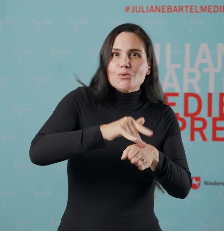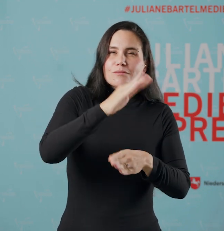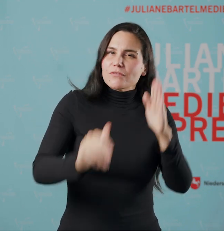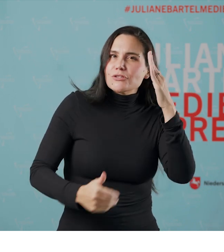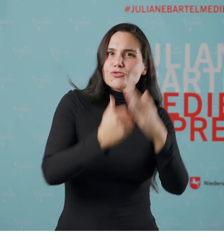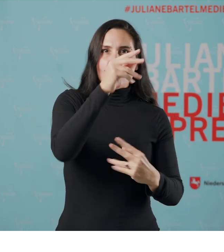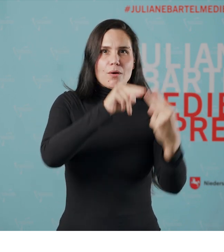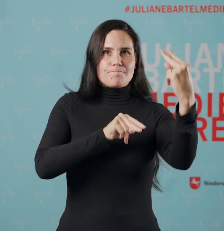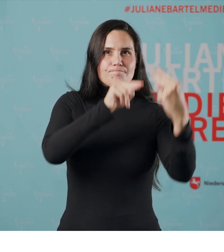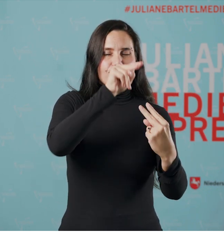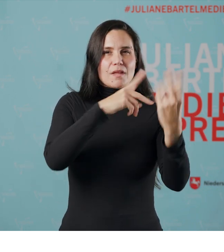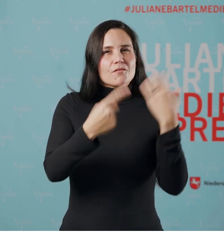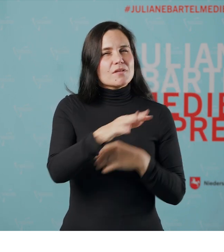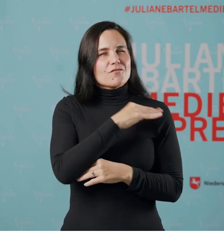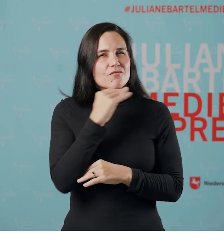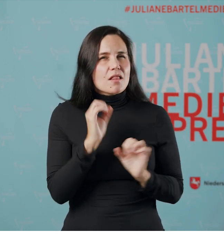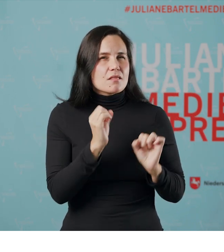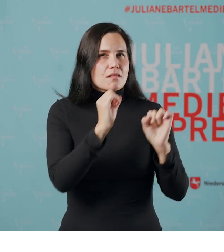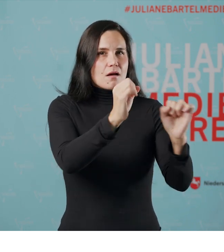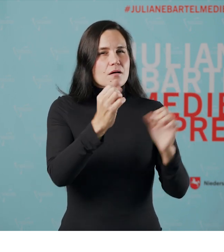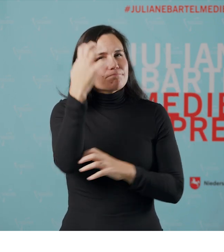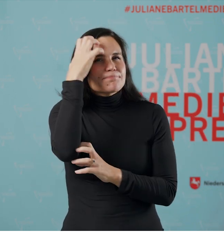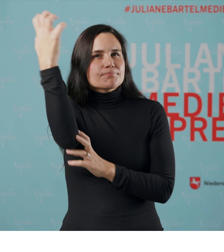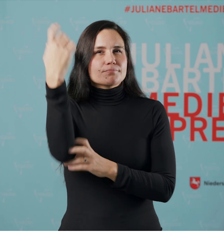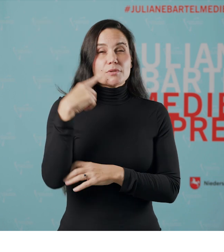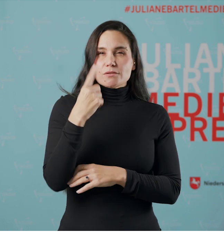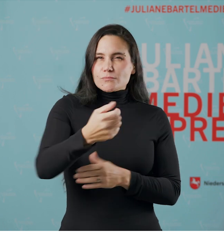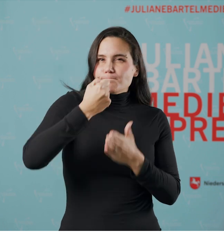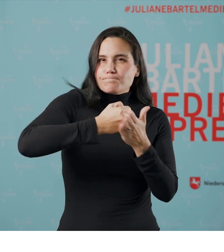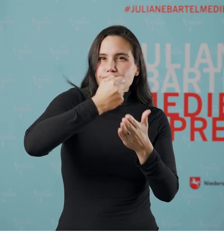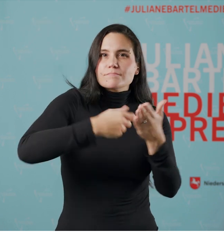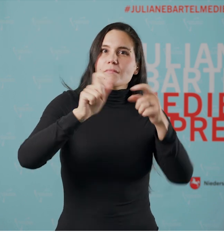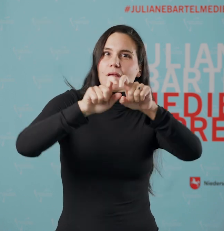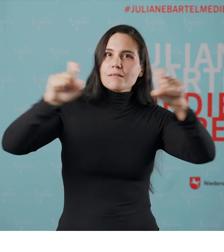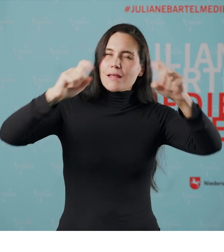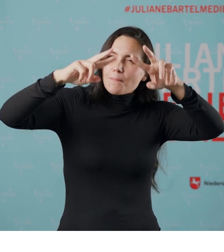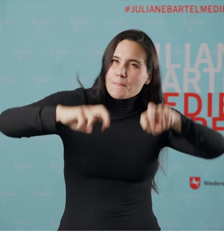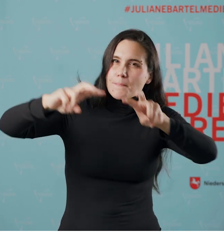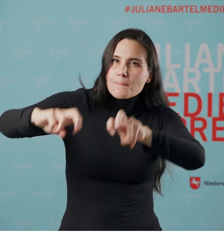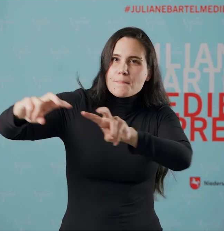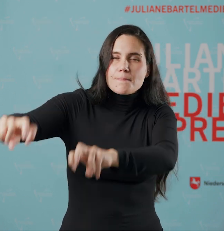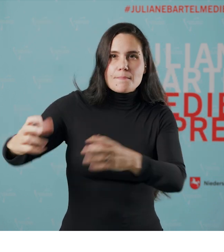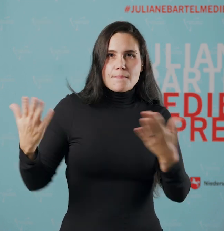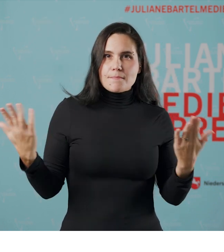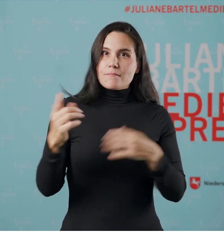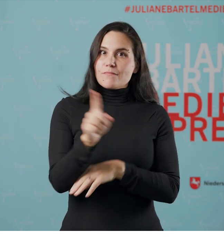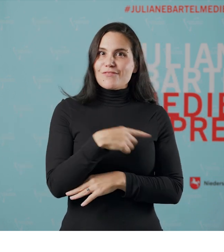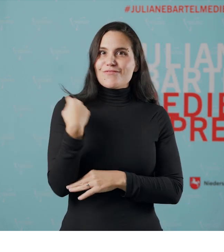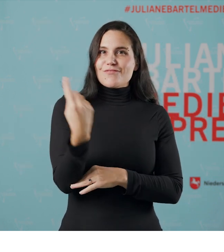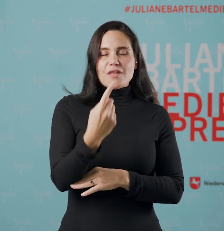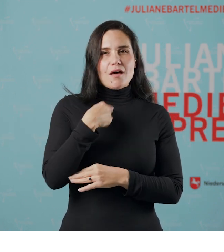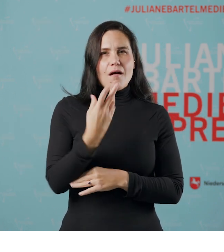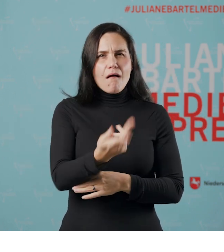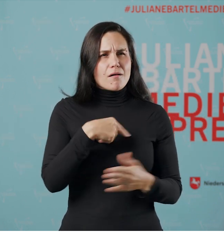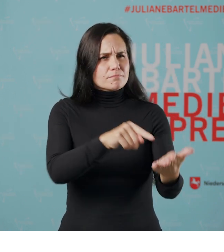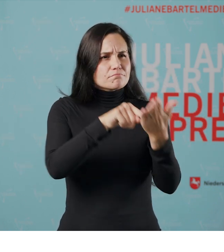Autoren kennenlernen werden, die mit viel Engagement, mit viel Leidenschaft und auch mit ganz viel Pioniergeist an ihre Themen rangegangen sind und